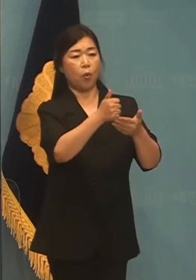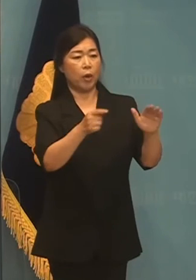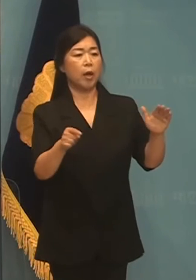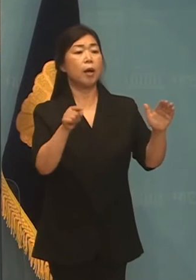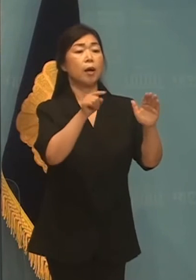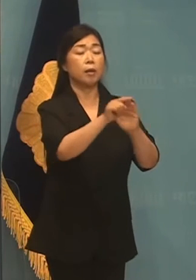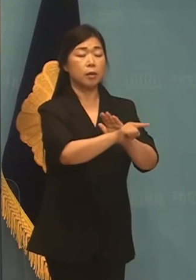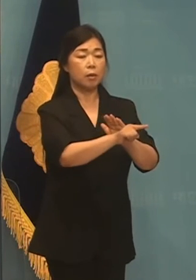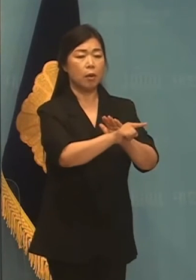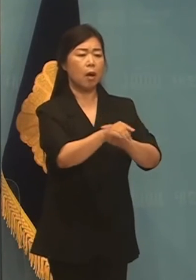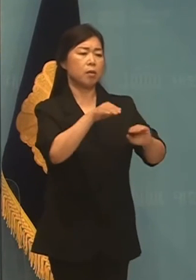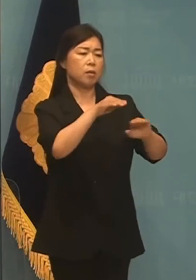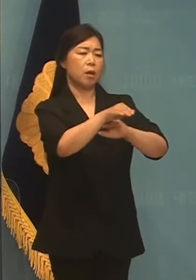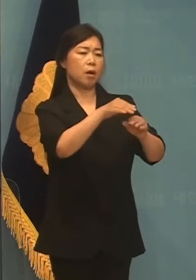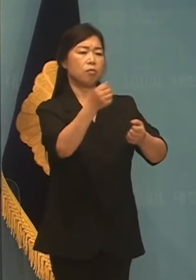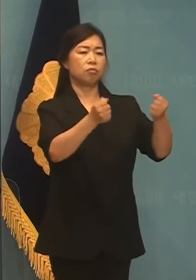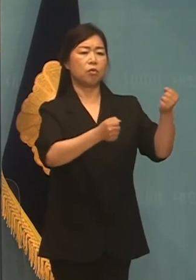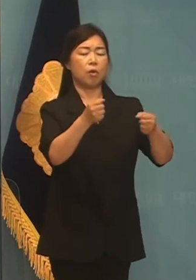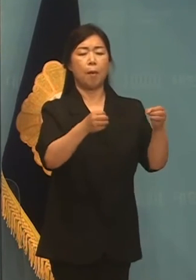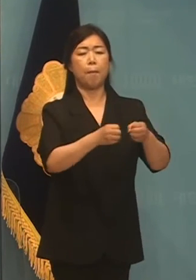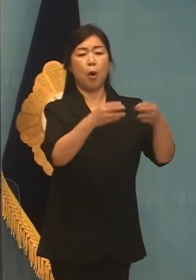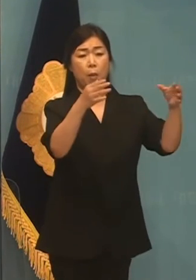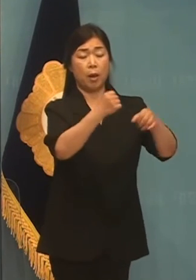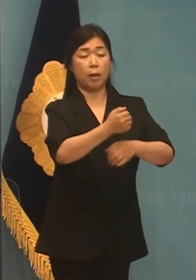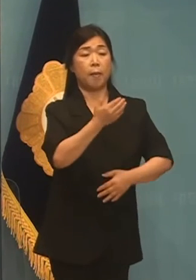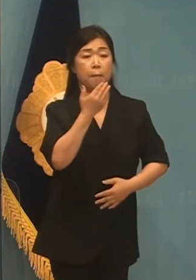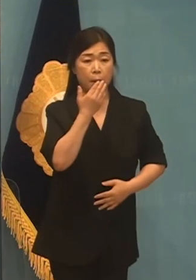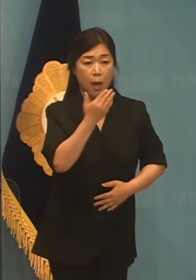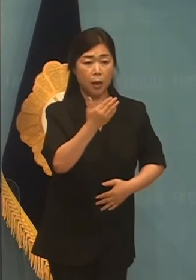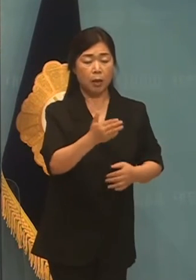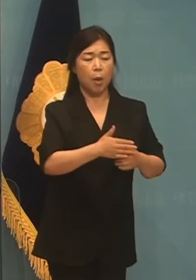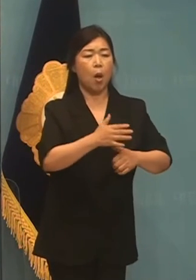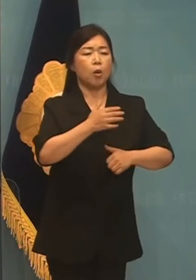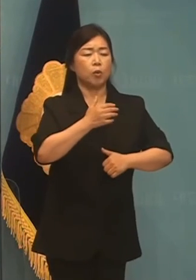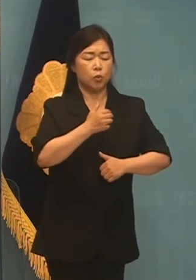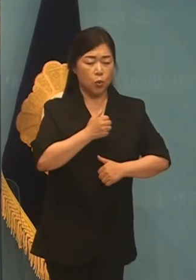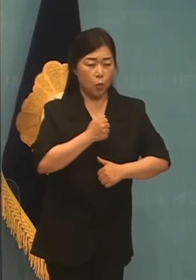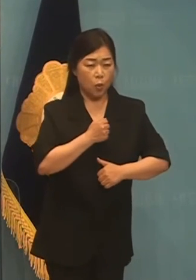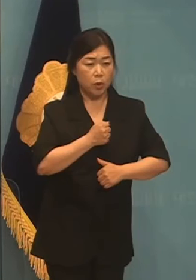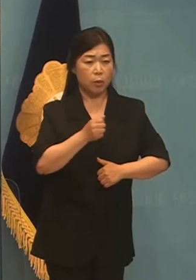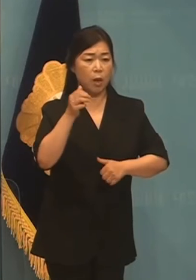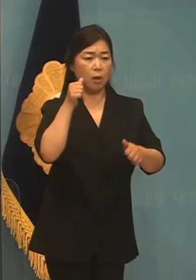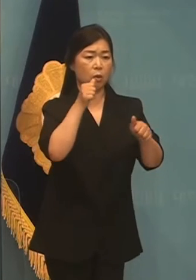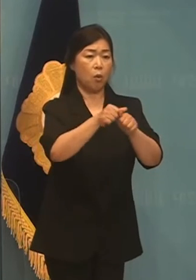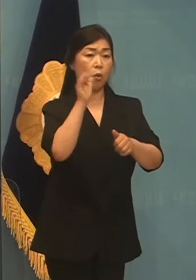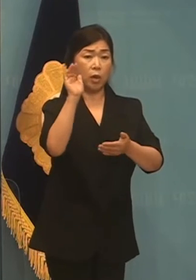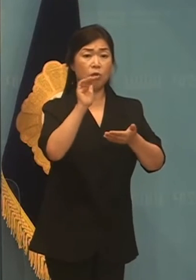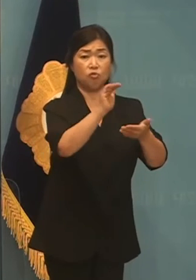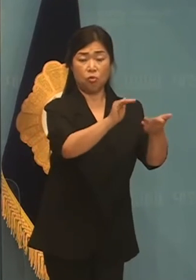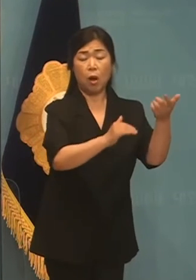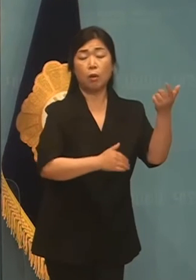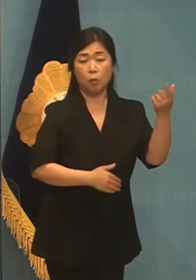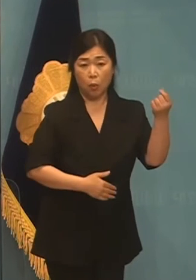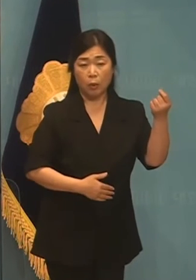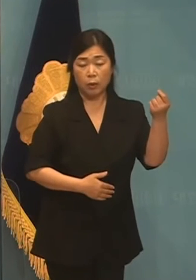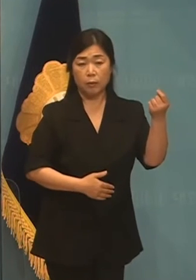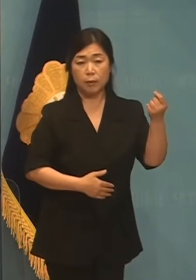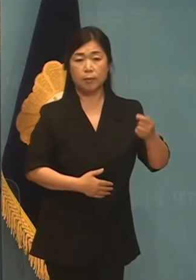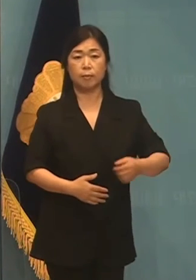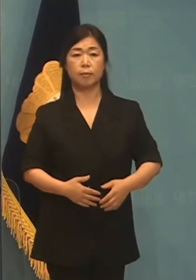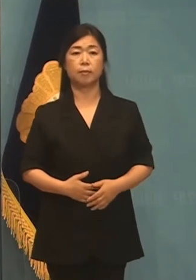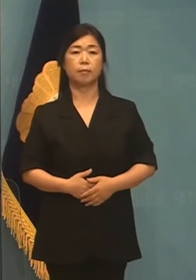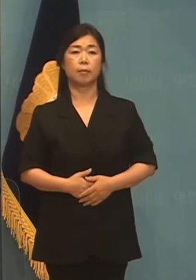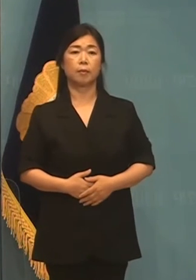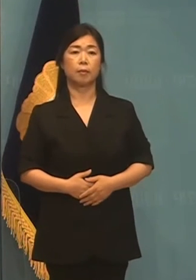가서 차가 운전 중에 폭발할 수 있으니 조심하라고 경고한 것이나